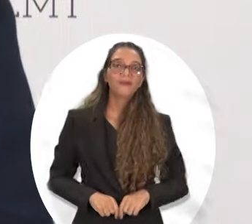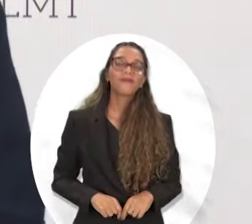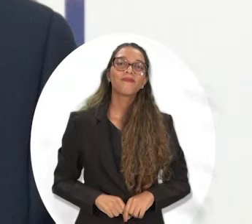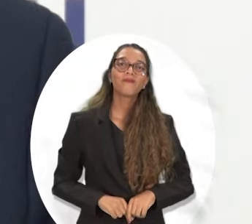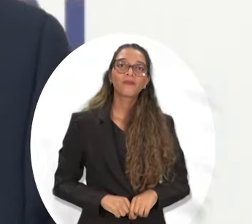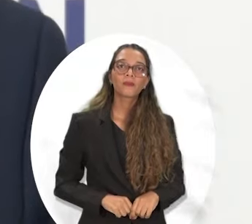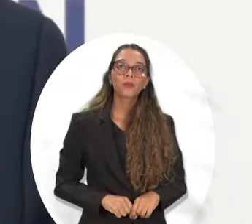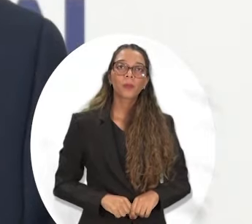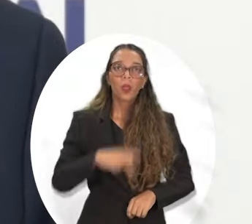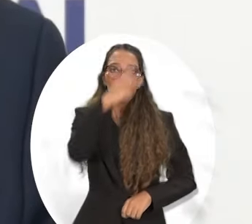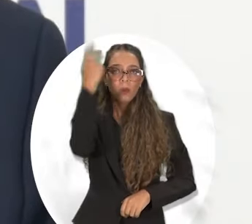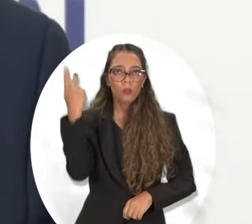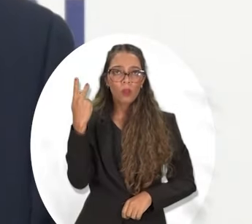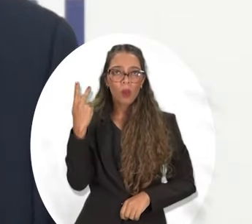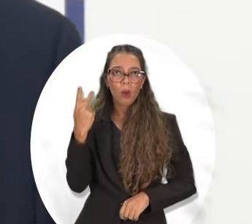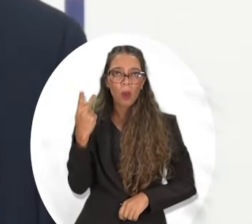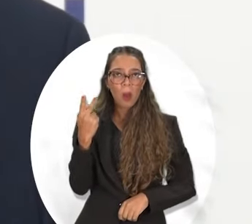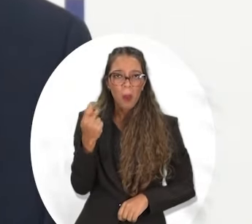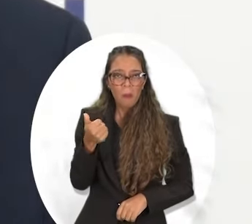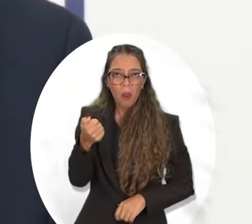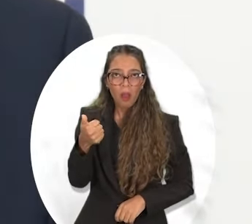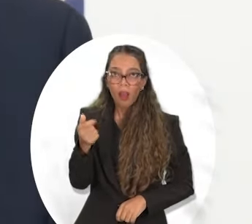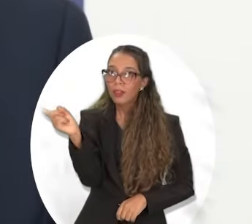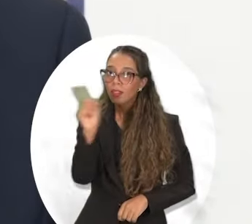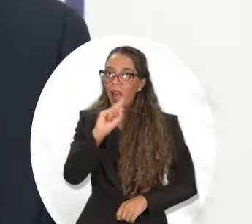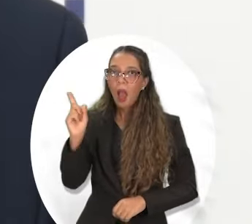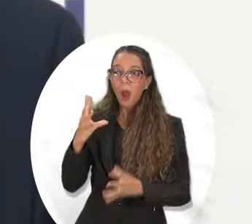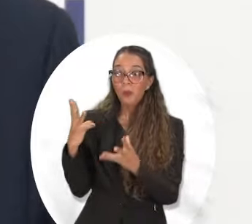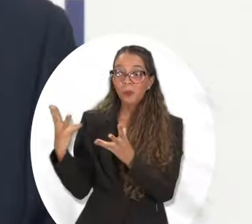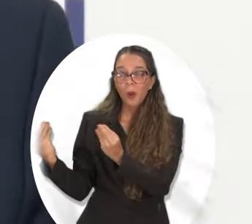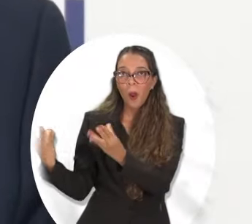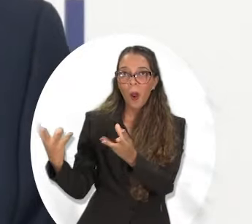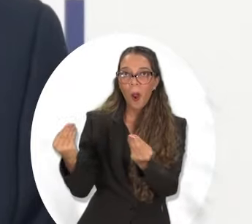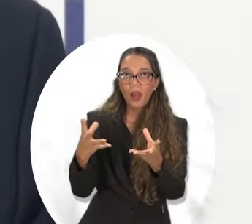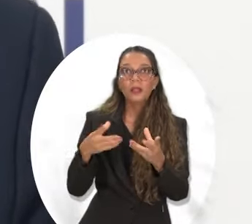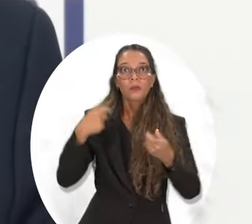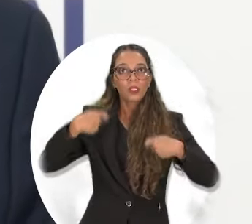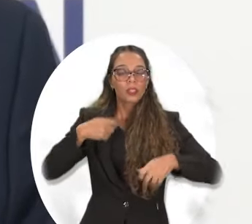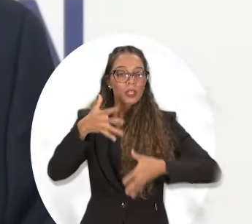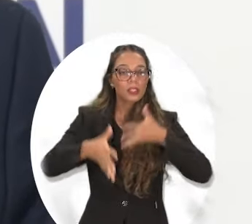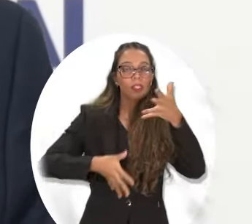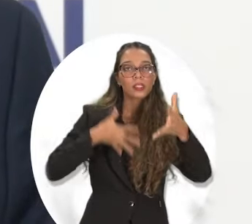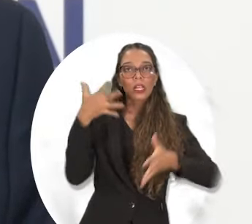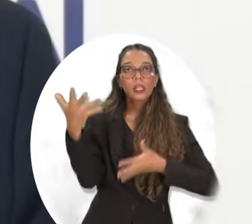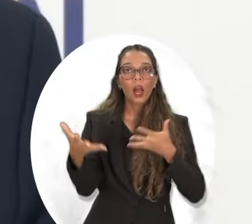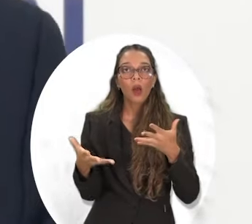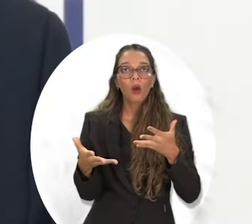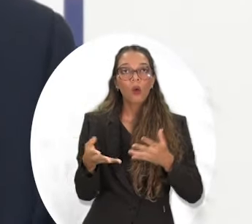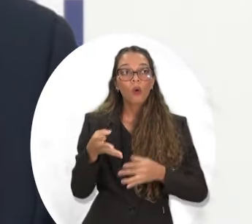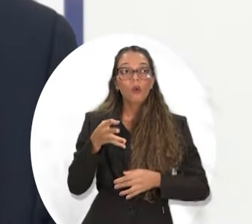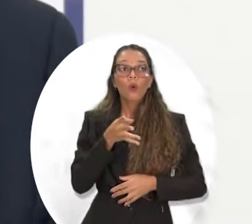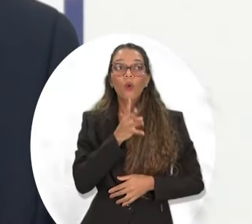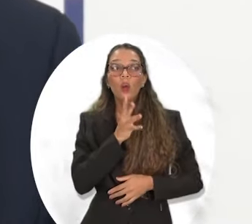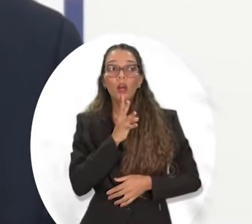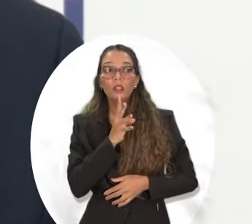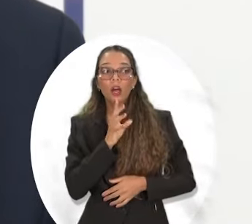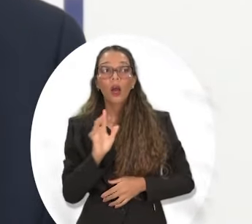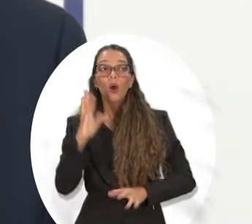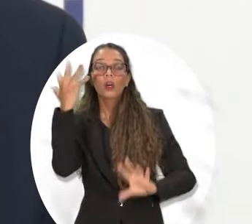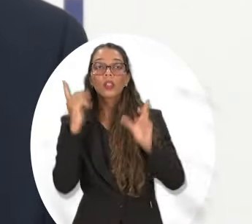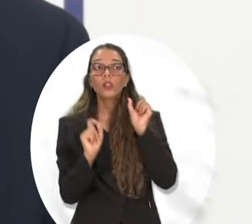Parlamento Estadual. Não é pouca gente, são muitas pessoas que necessitam do auxílio da Libra para tomar conhecimento dos